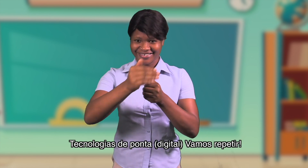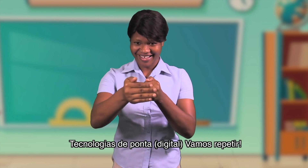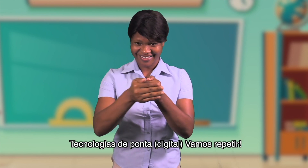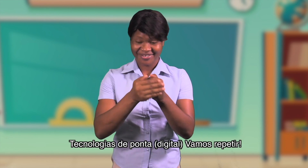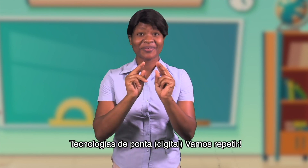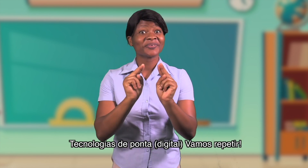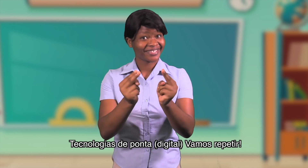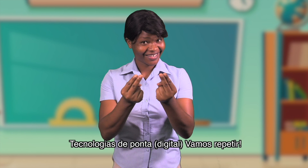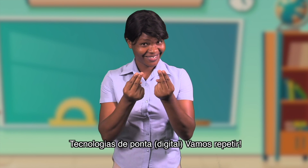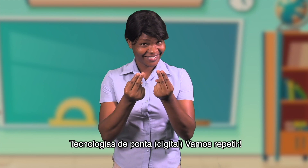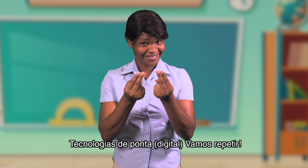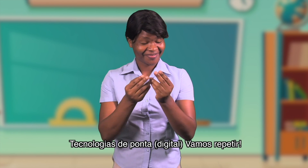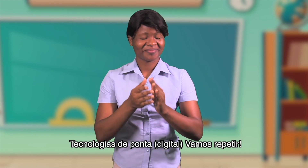ponta. Vamos repetir.